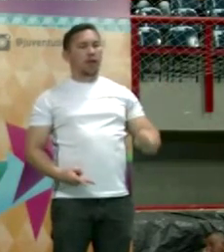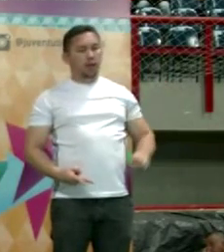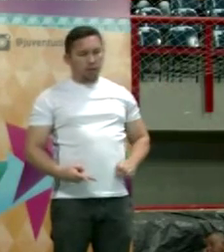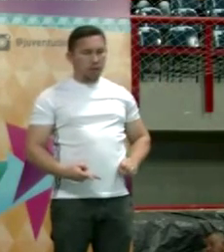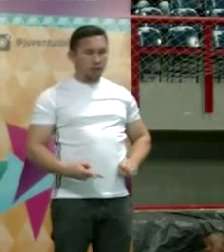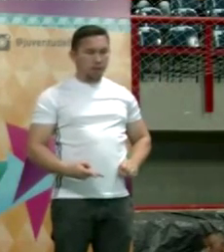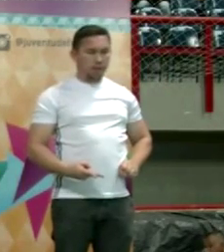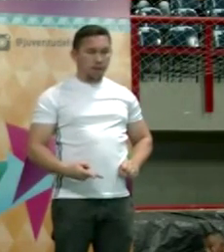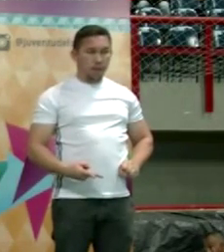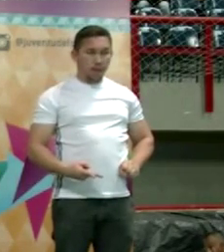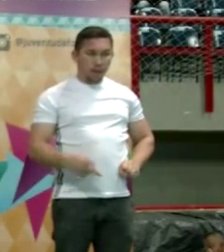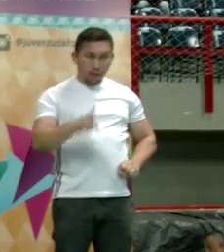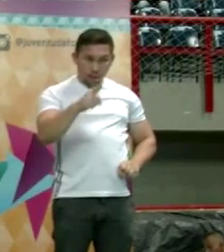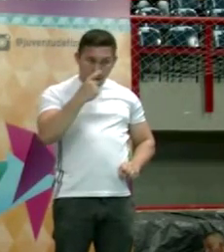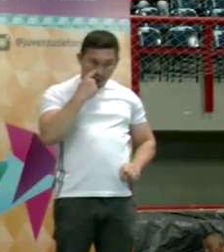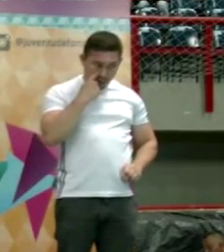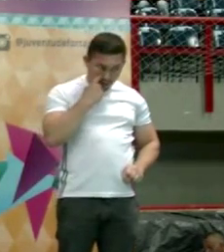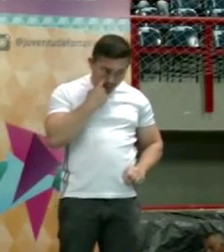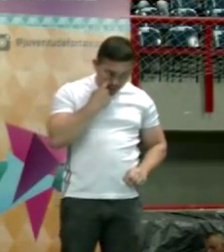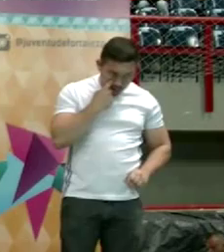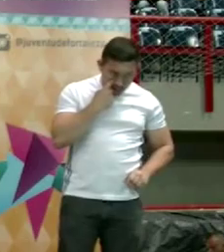senadores. Então vamos lá.